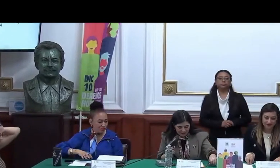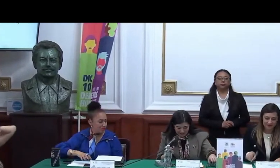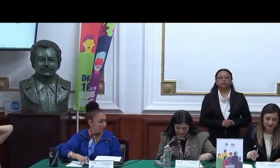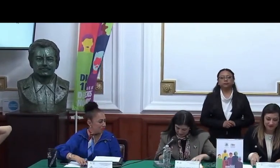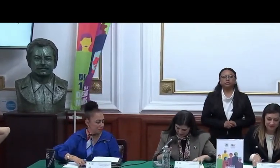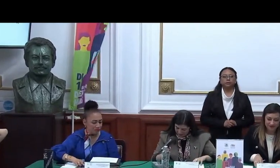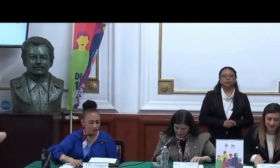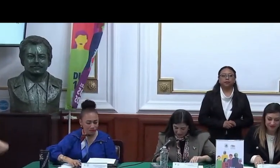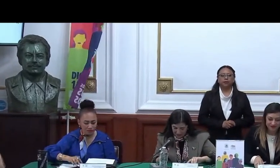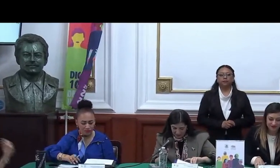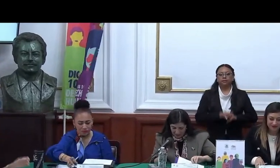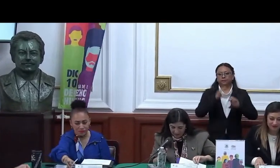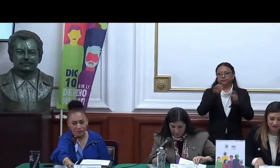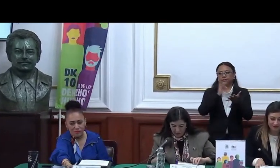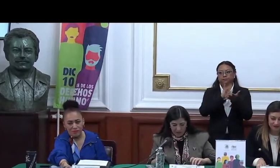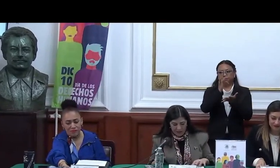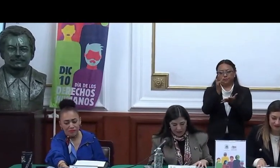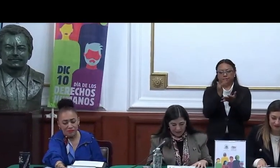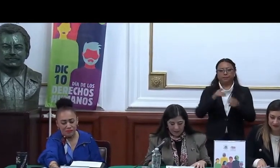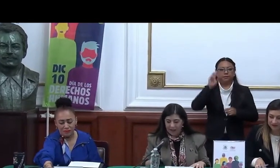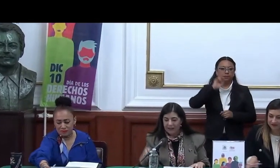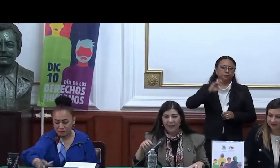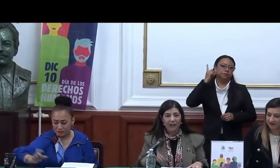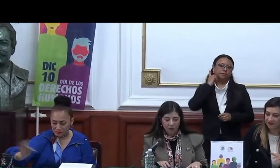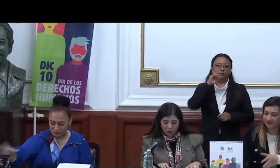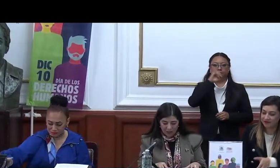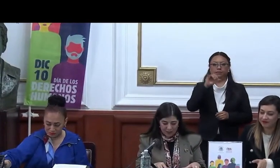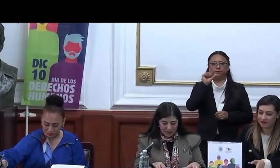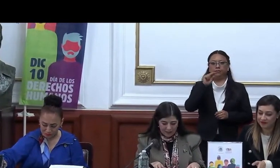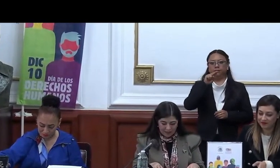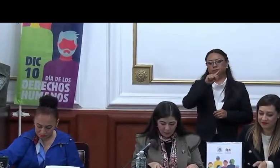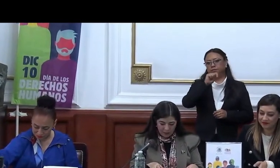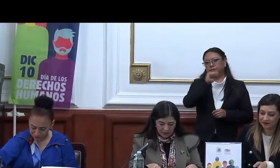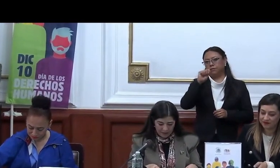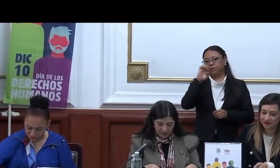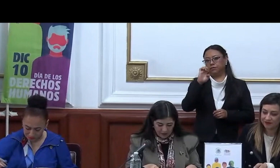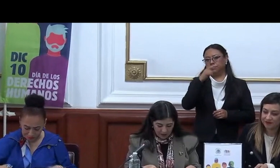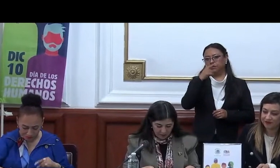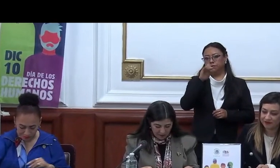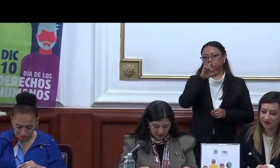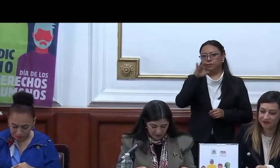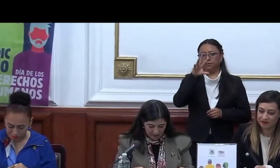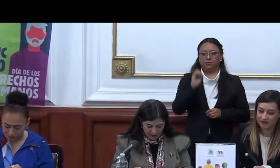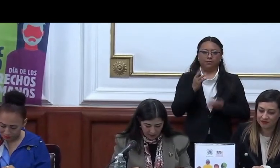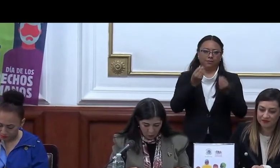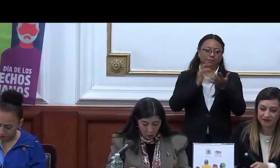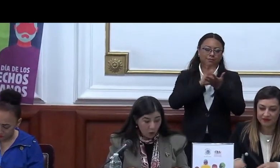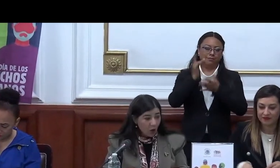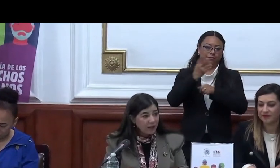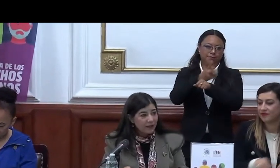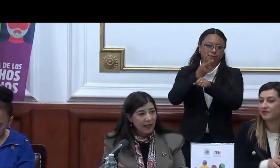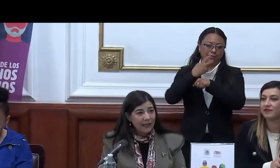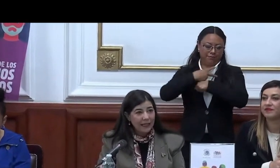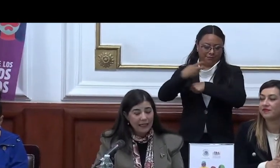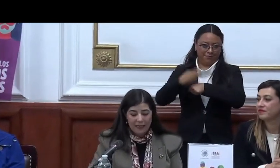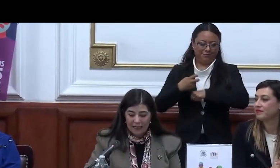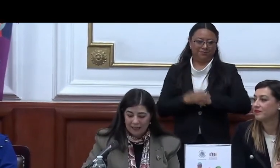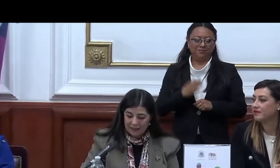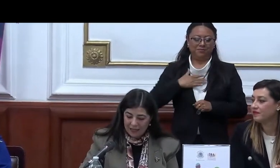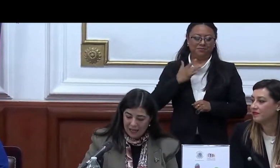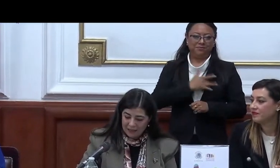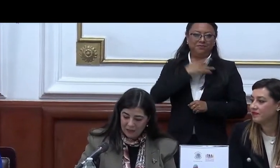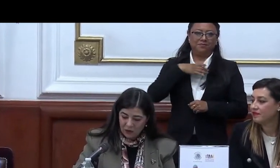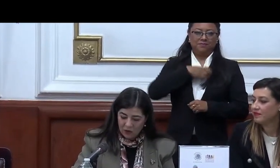Muchísimas gracias, diputada Janet Guerrero. Muchas gracias por esta invitación. Es para mí un honor estar aquí